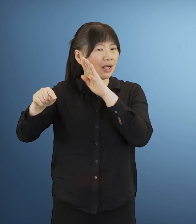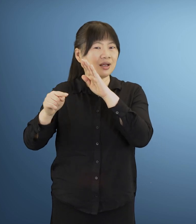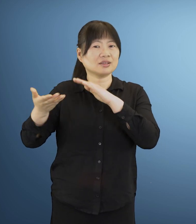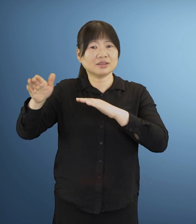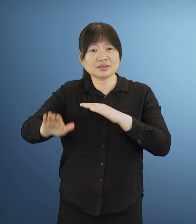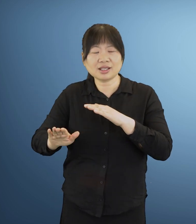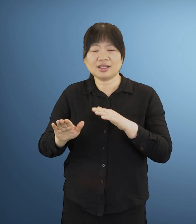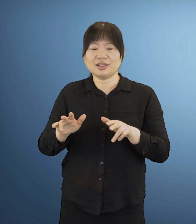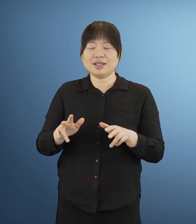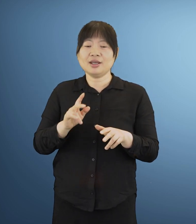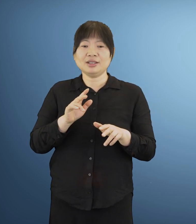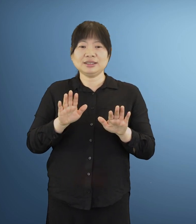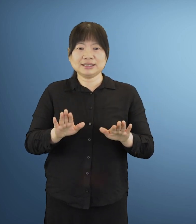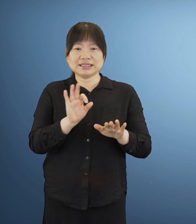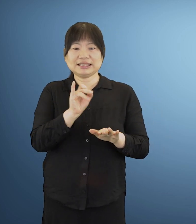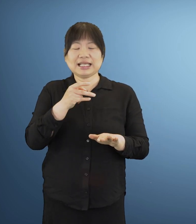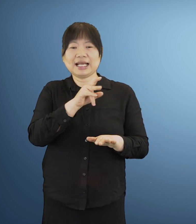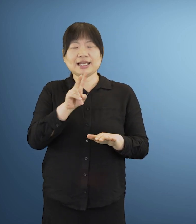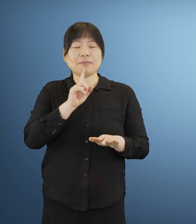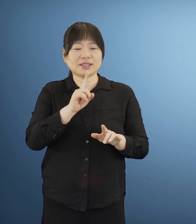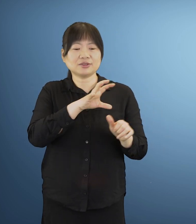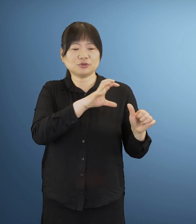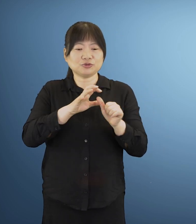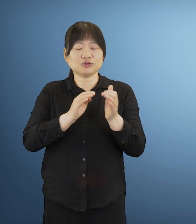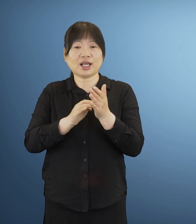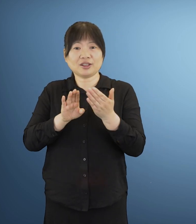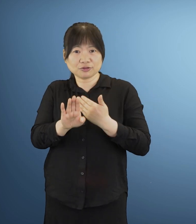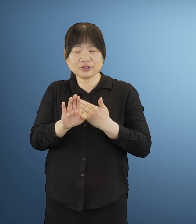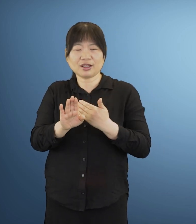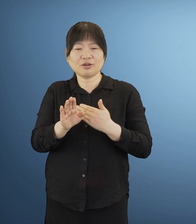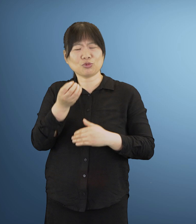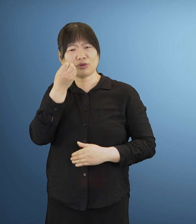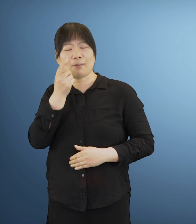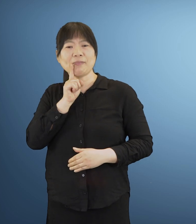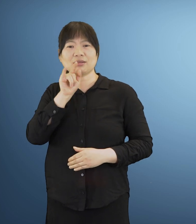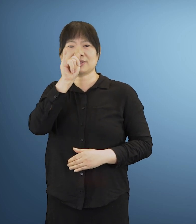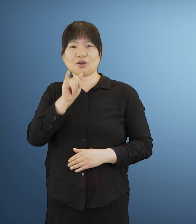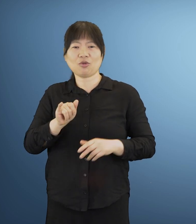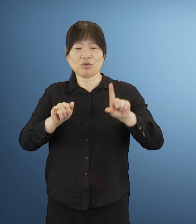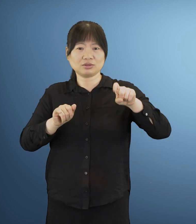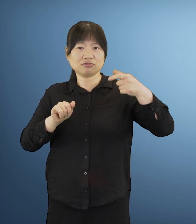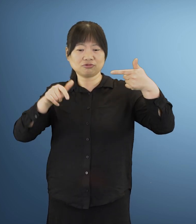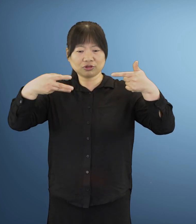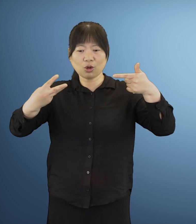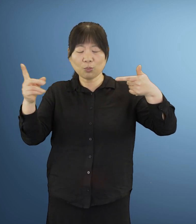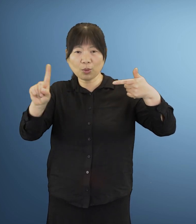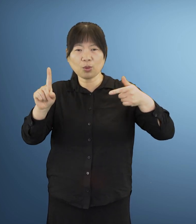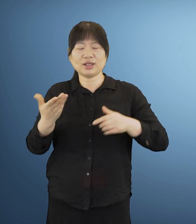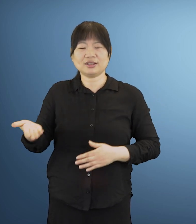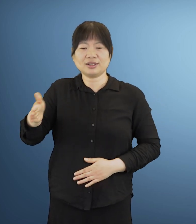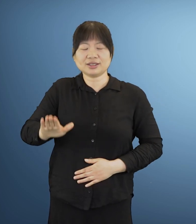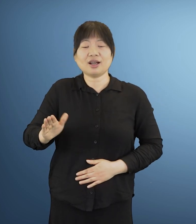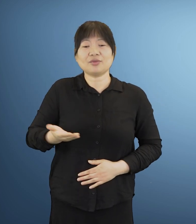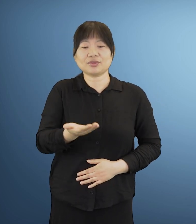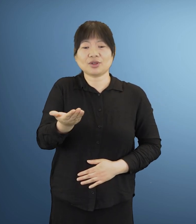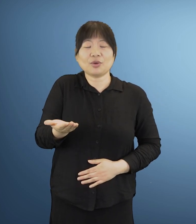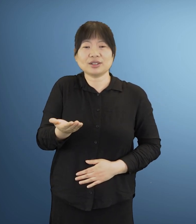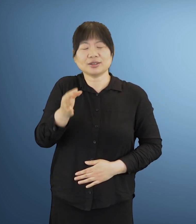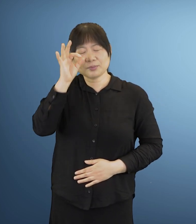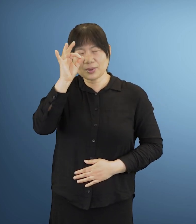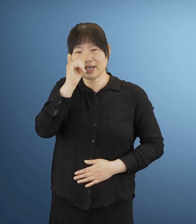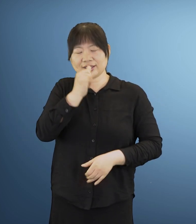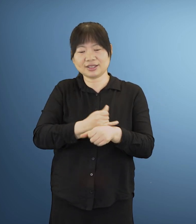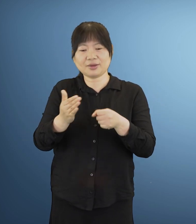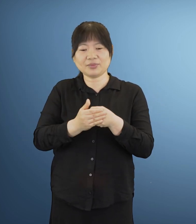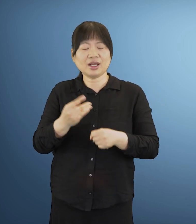하나 하십니다. 몇 절을 보시냐면 16절 다 같이 시작. 그러나 너희 눈은 봄으로